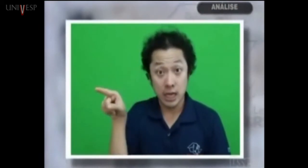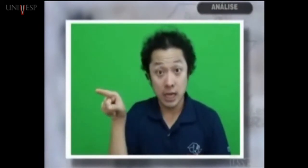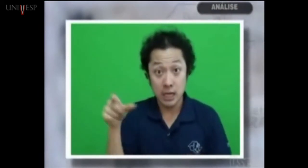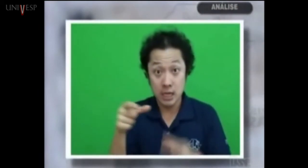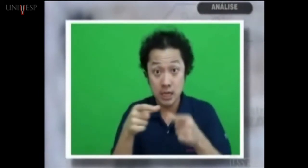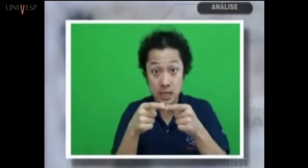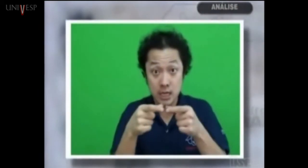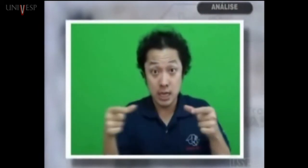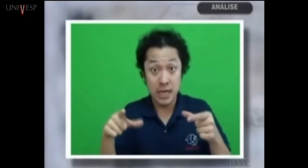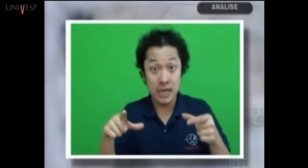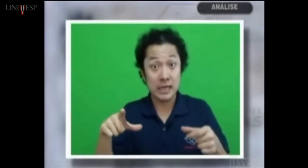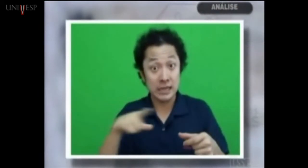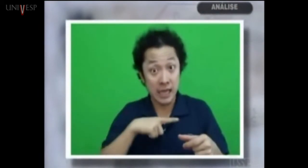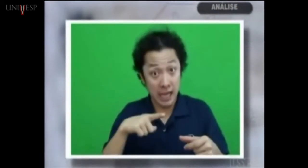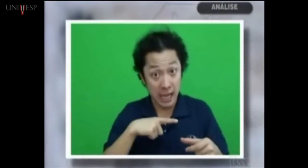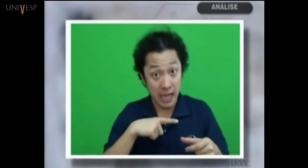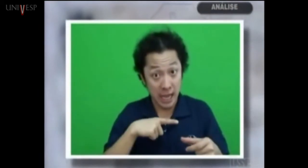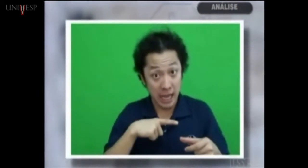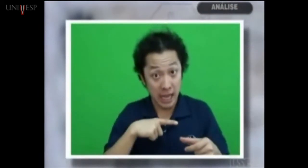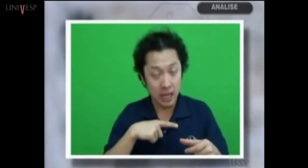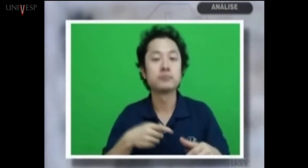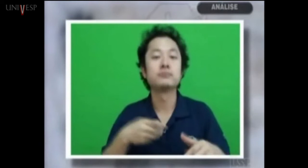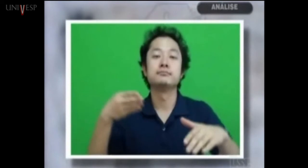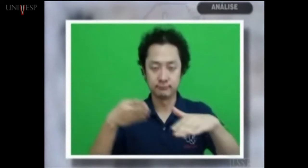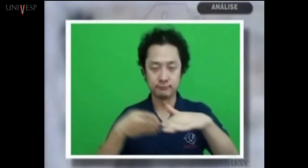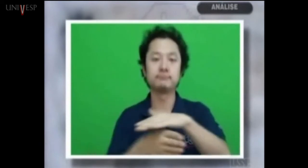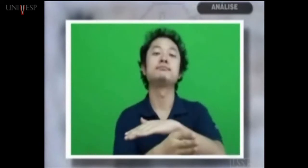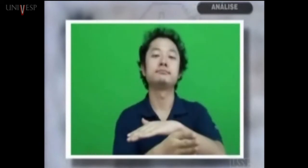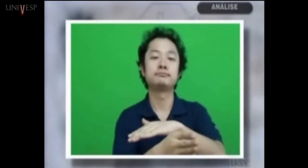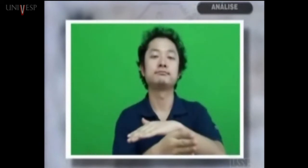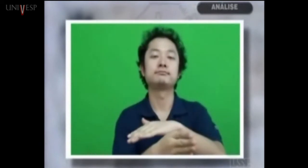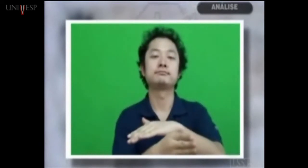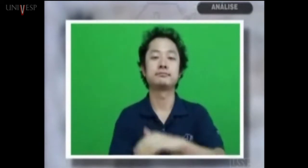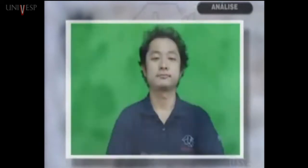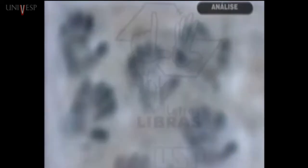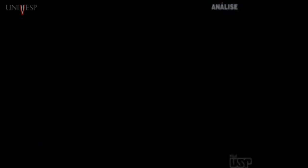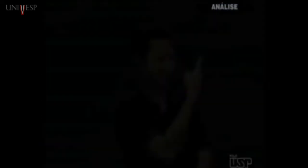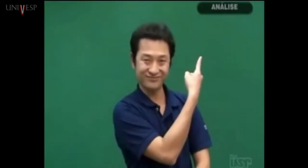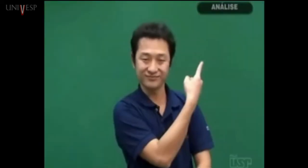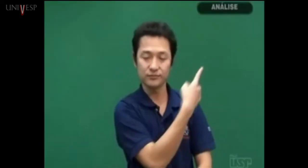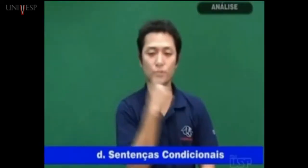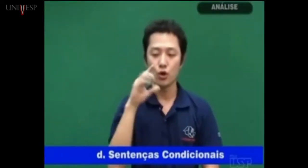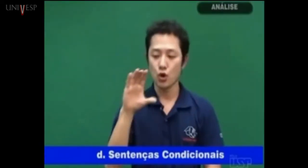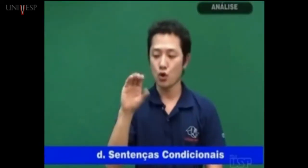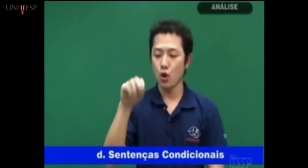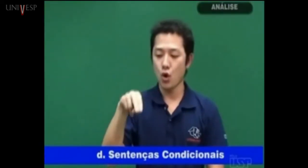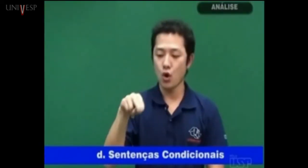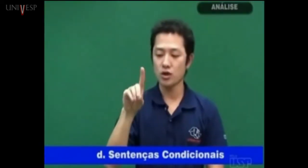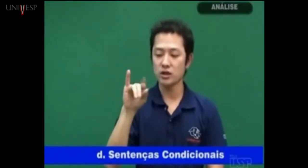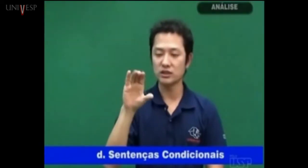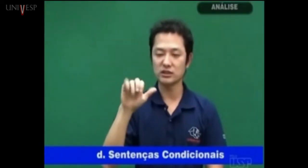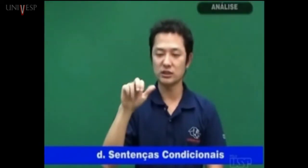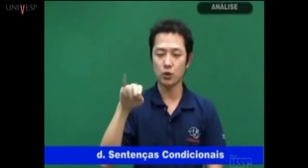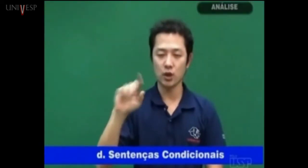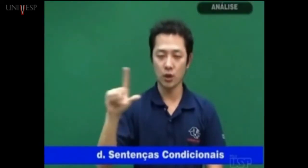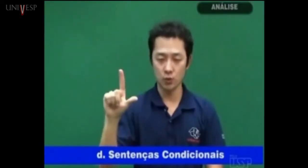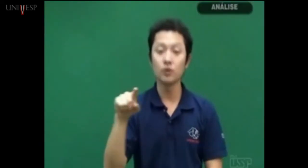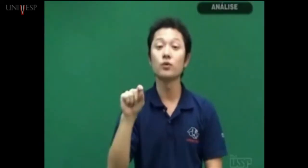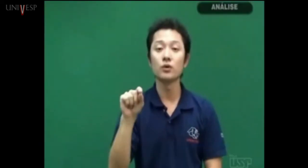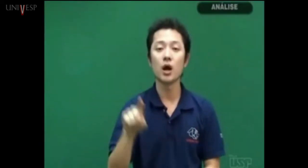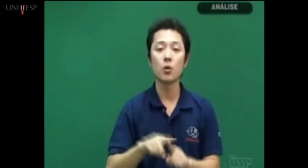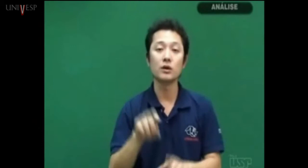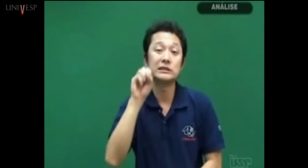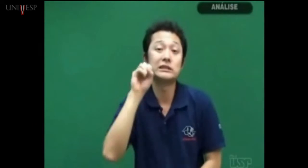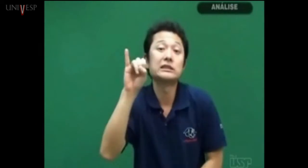Se ele tiver um ticket, pode entrar. Viram aquela frase? Aquela é uma